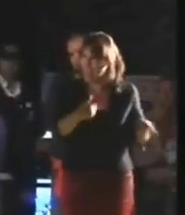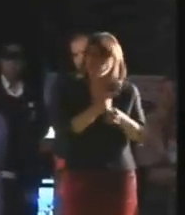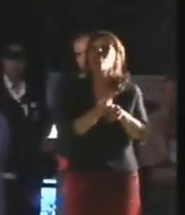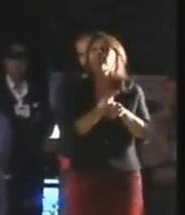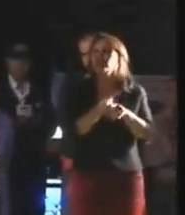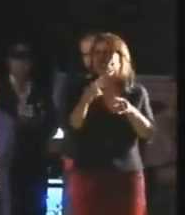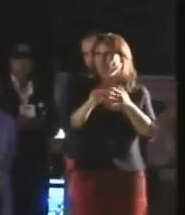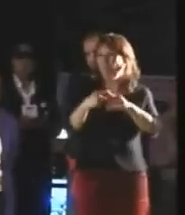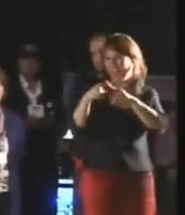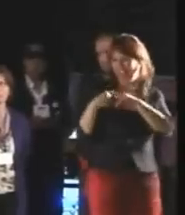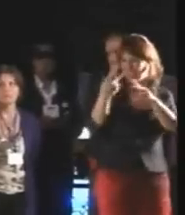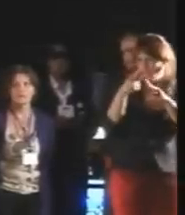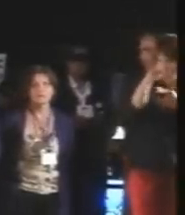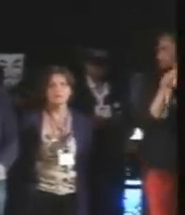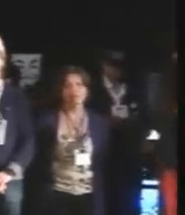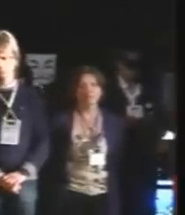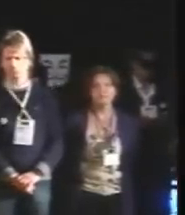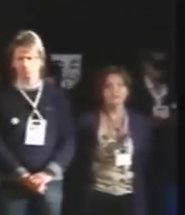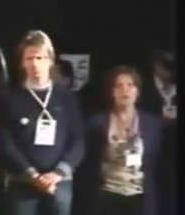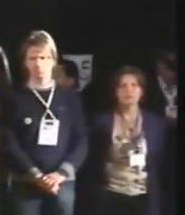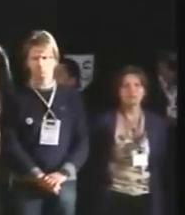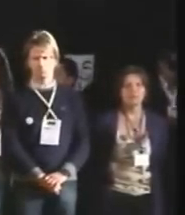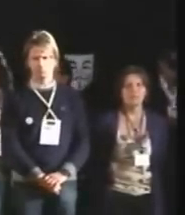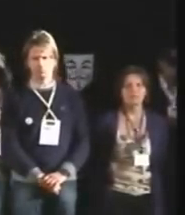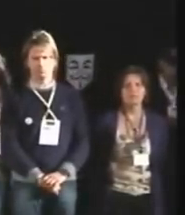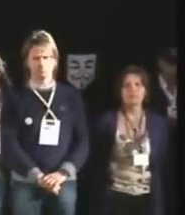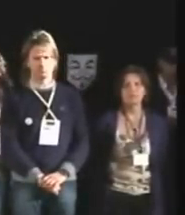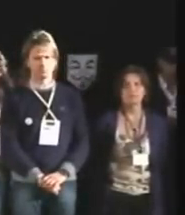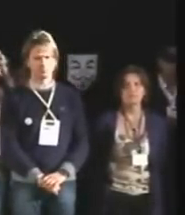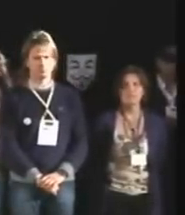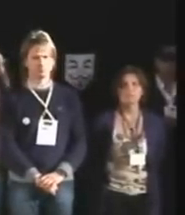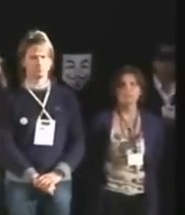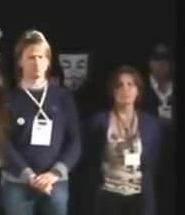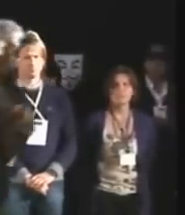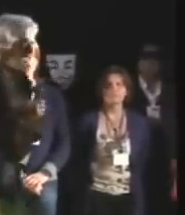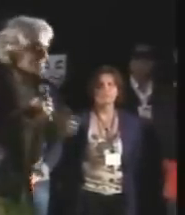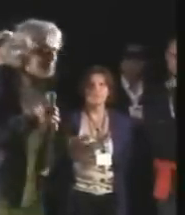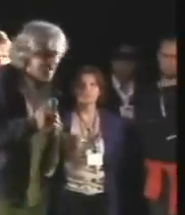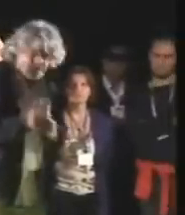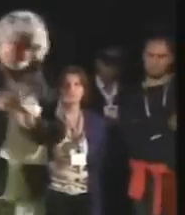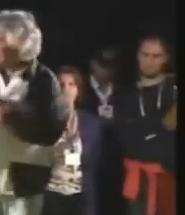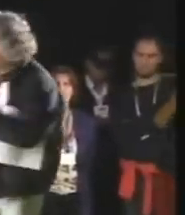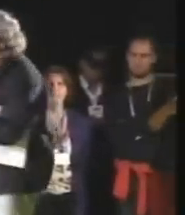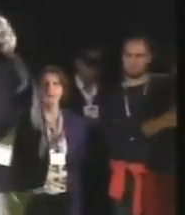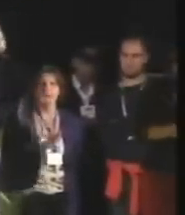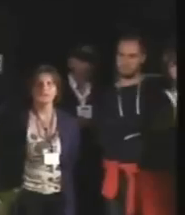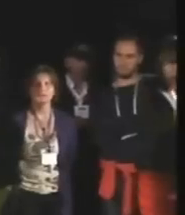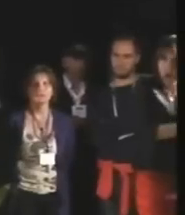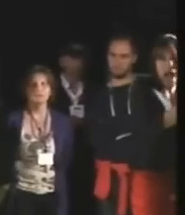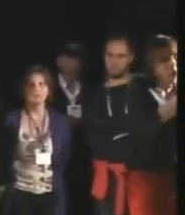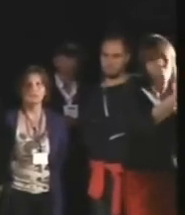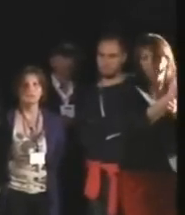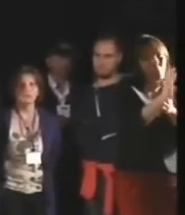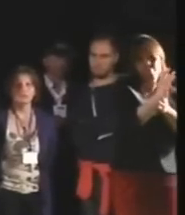un'ex scuola a Roma, sono in 800, con due bagni, e mi ha raccontato uno di questi che è scappato e non può scappare, perché quando